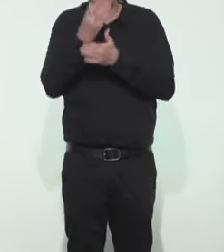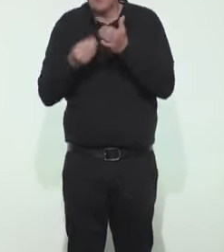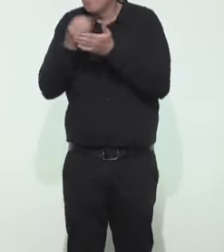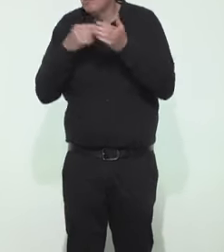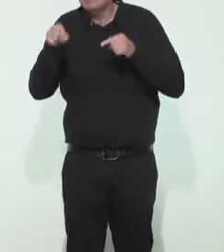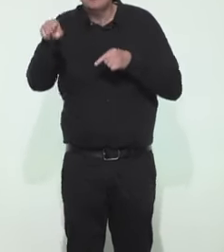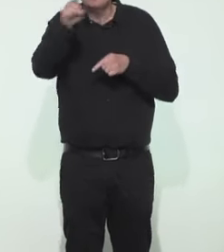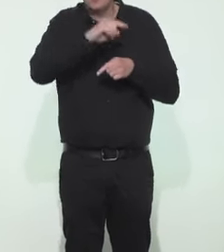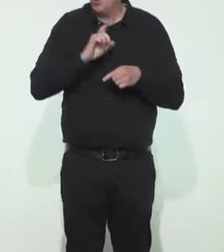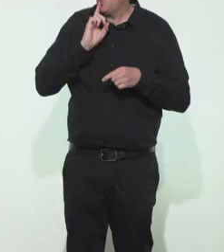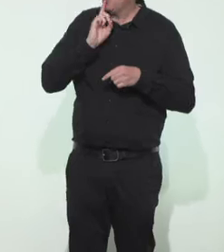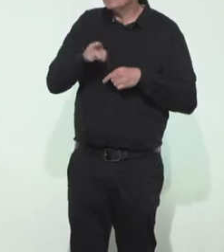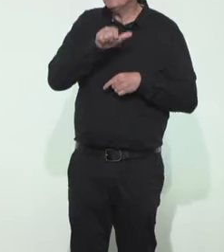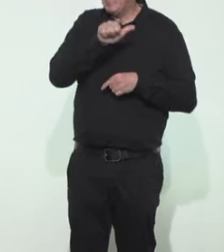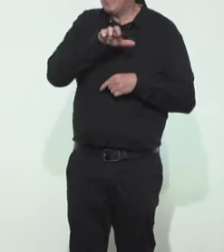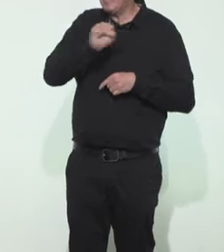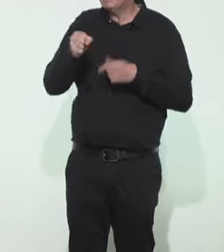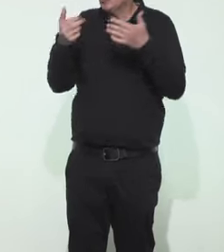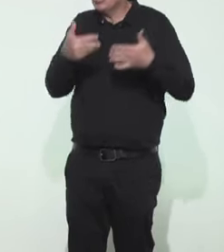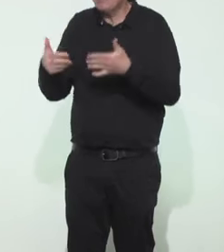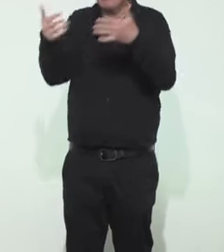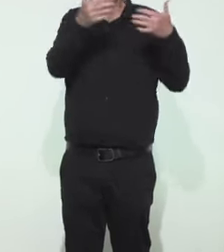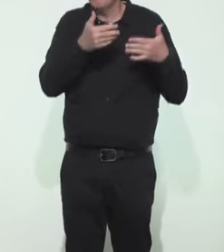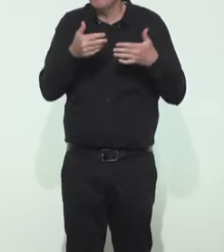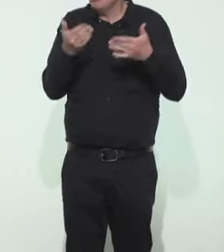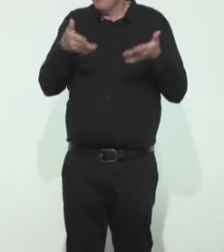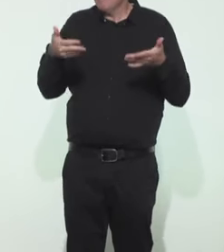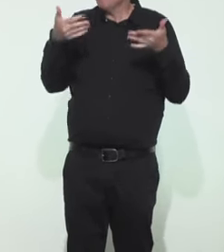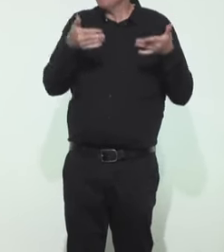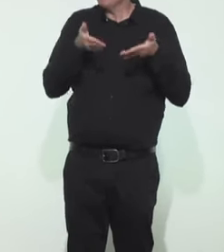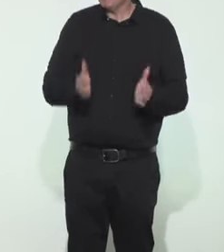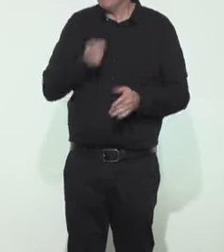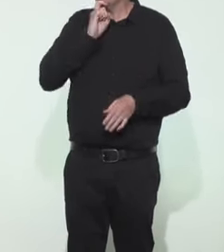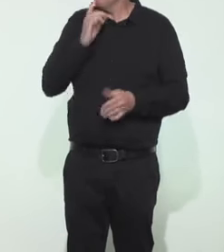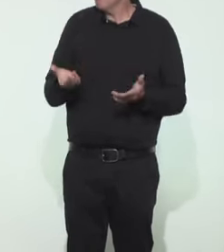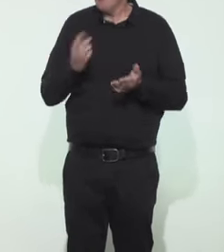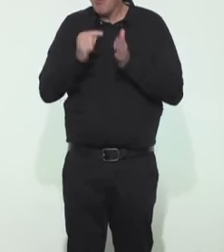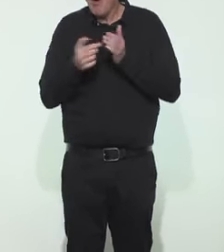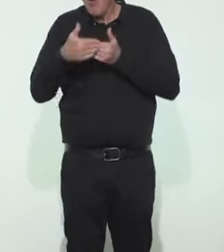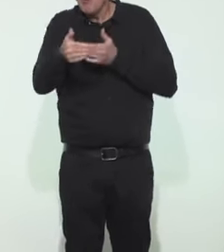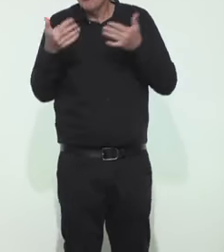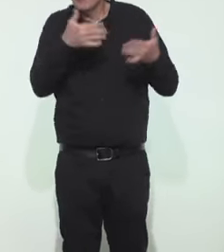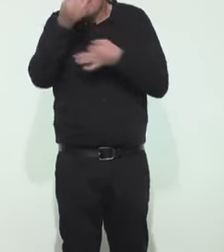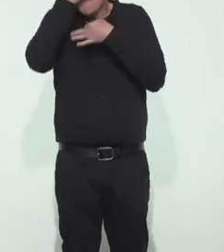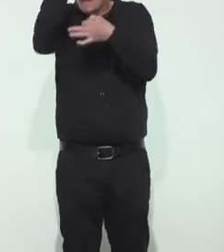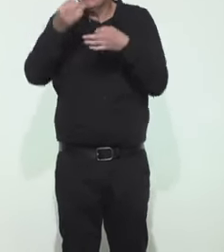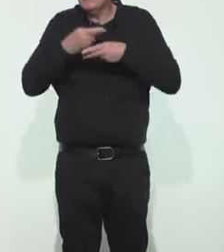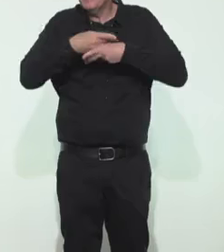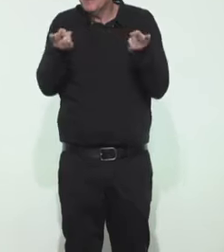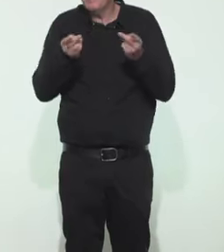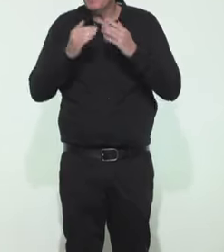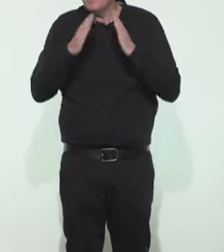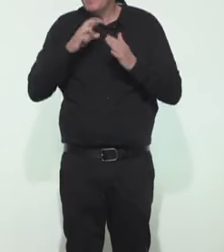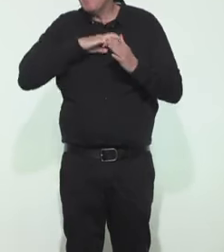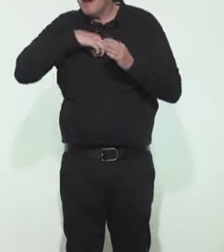comment expliquer cette situation et quand le système sera t'il unifiée pour disposer des données les plus exhaustive possible alors je vous le dis ce